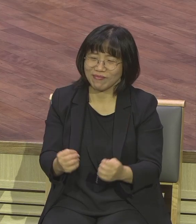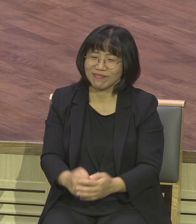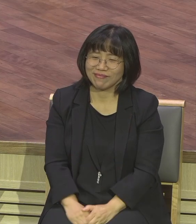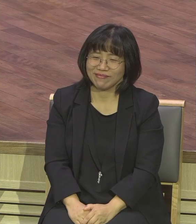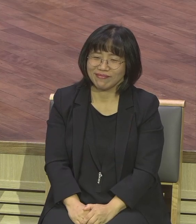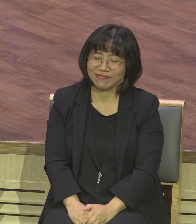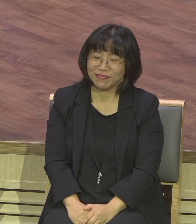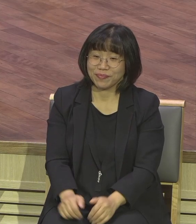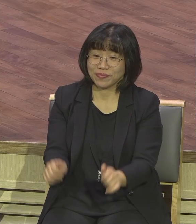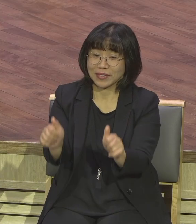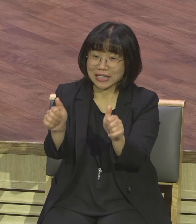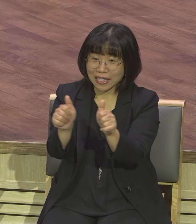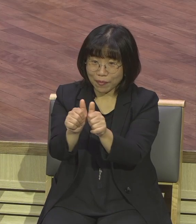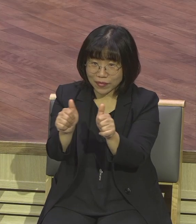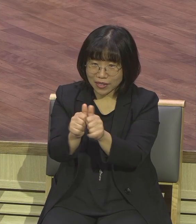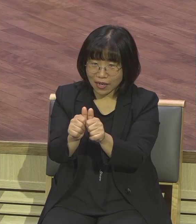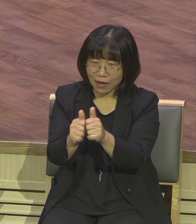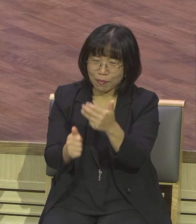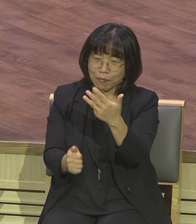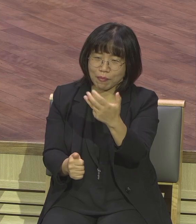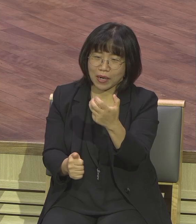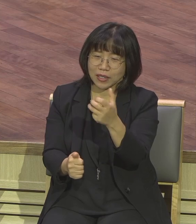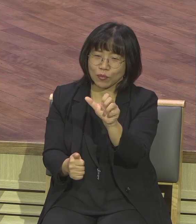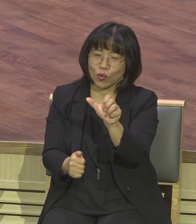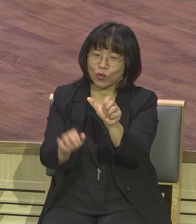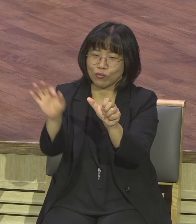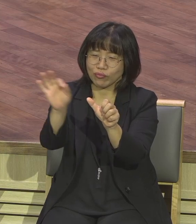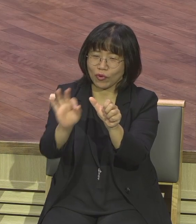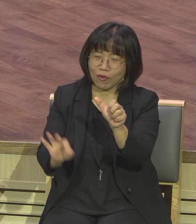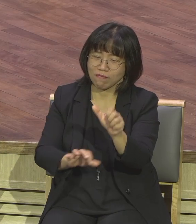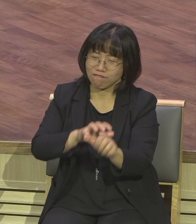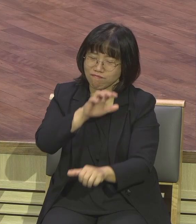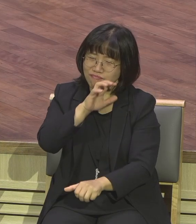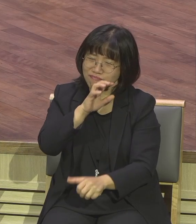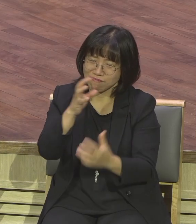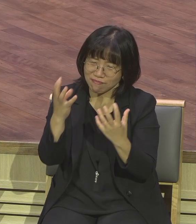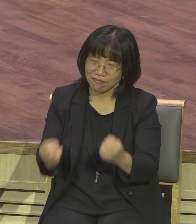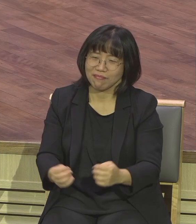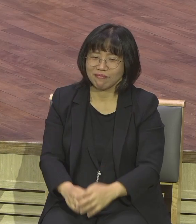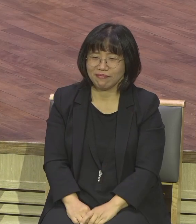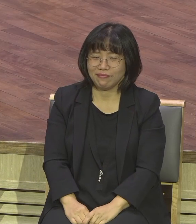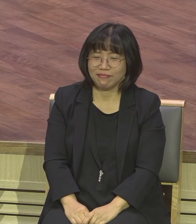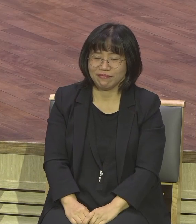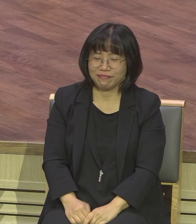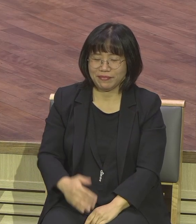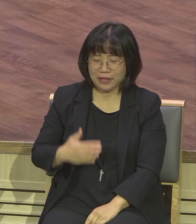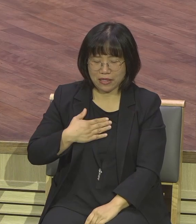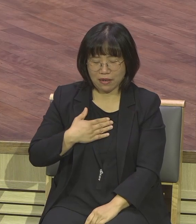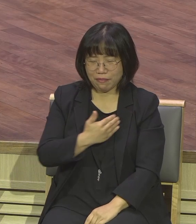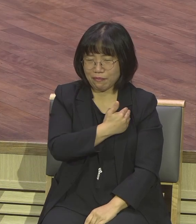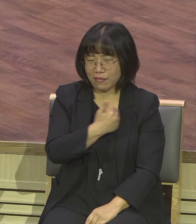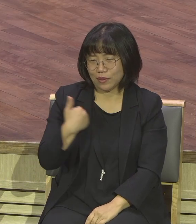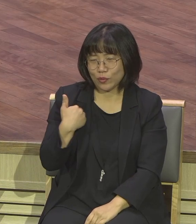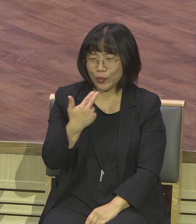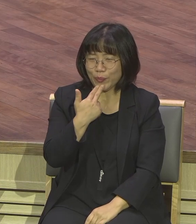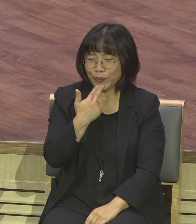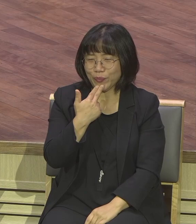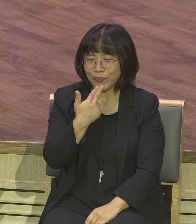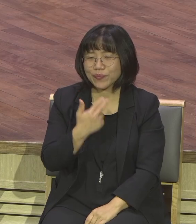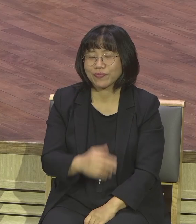있어요. 남자들은요 85% 자기 만족이 없어요. 통계가